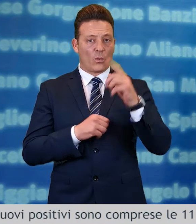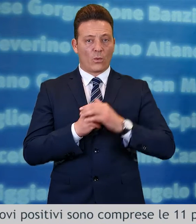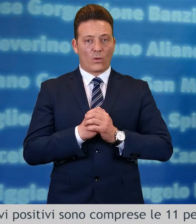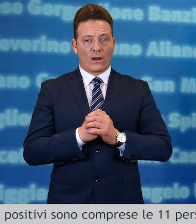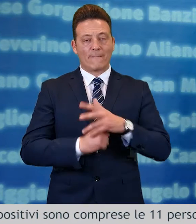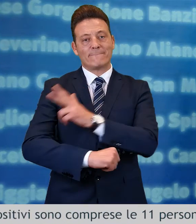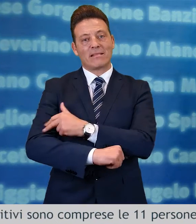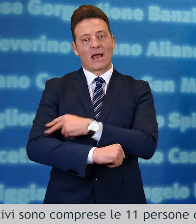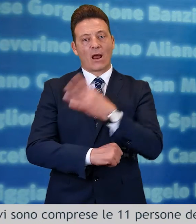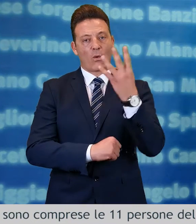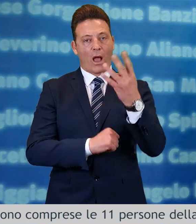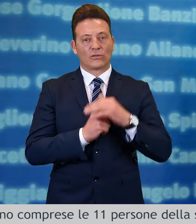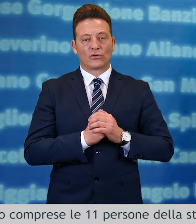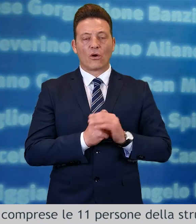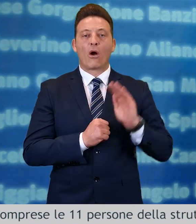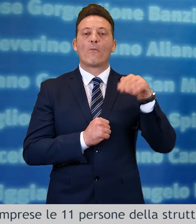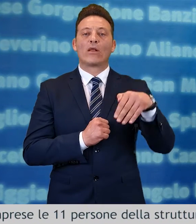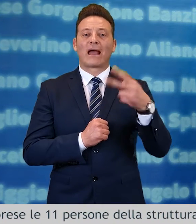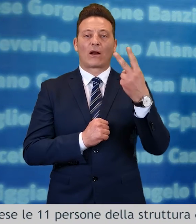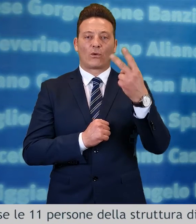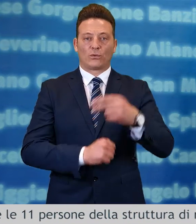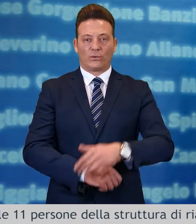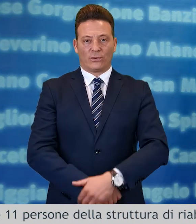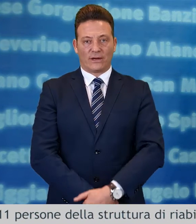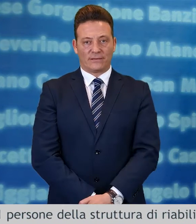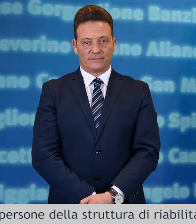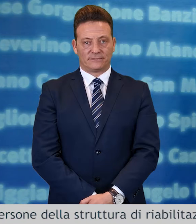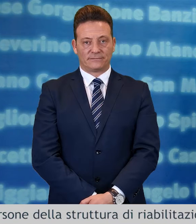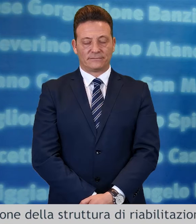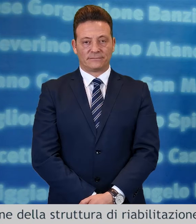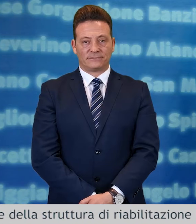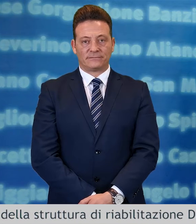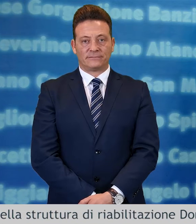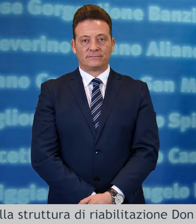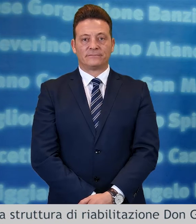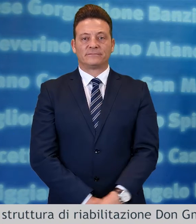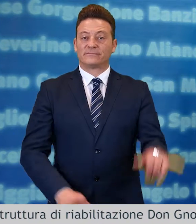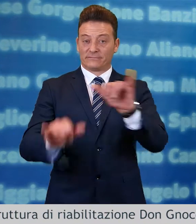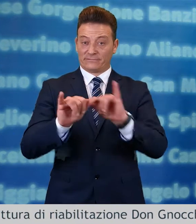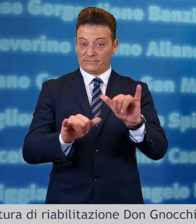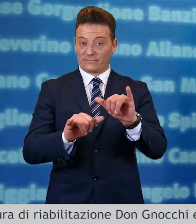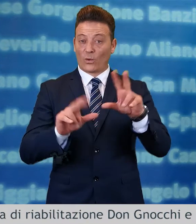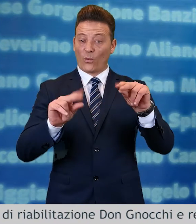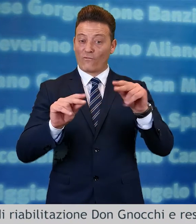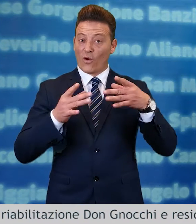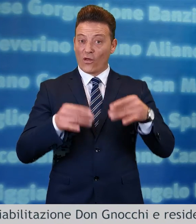4 moliterno due si precisa che tra i nuovi positivi sono